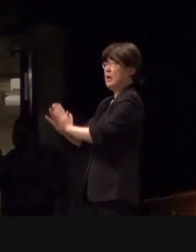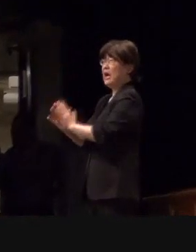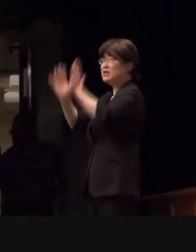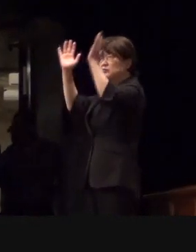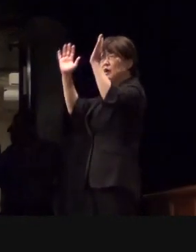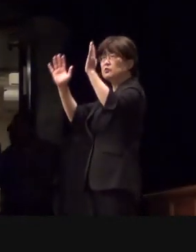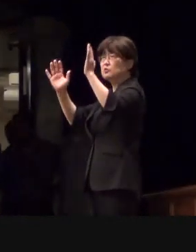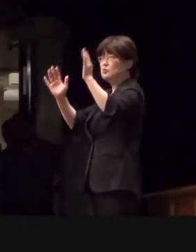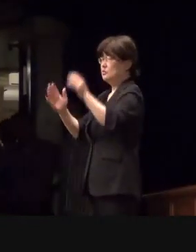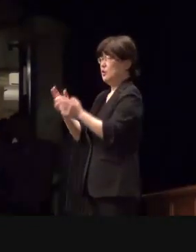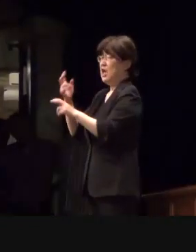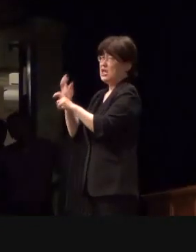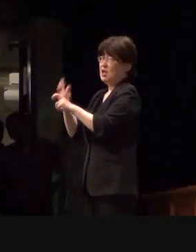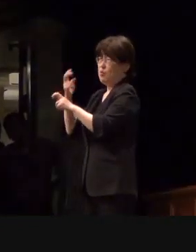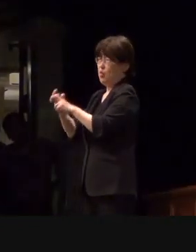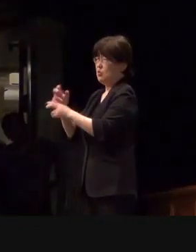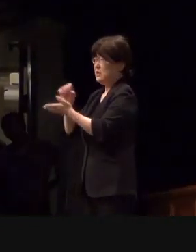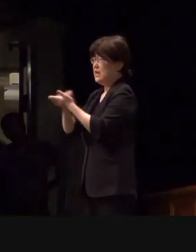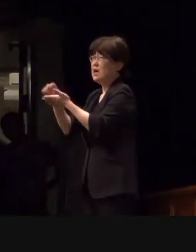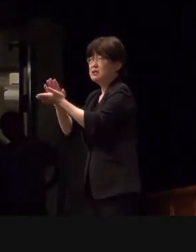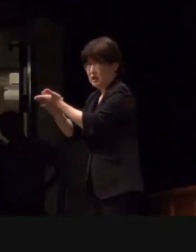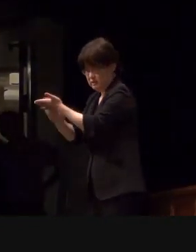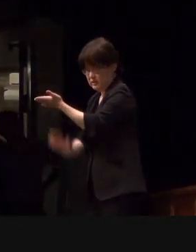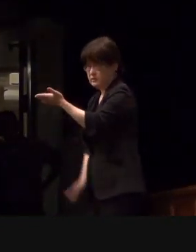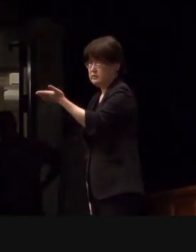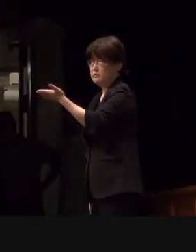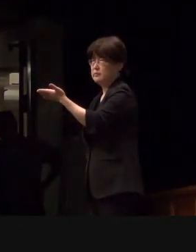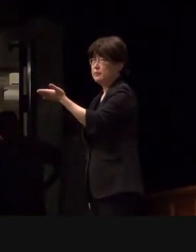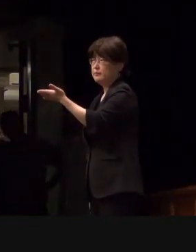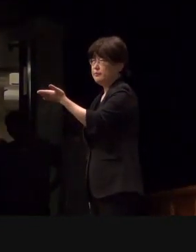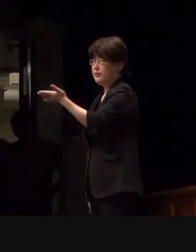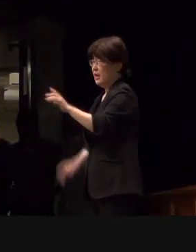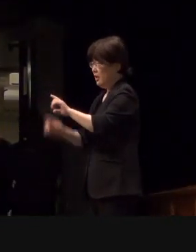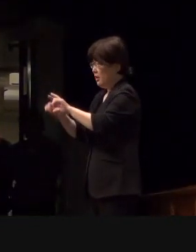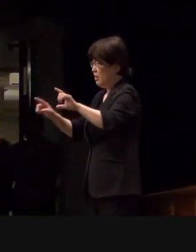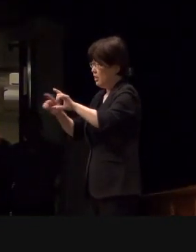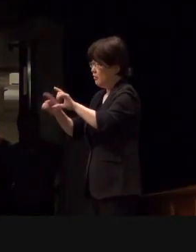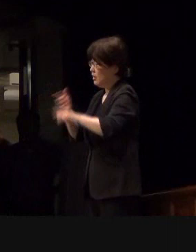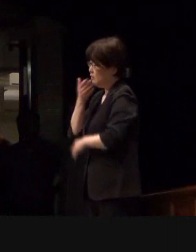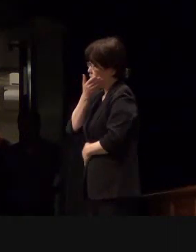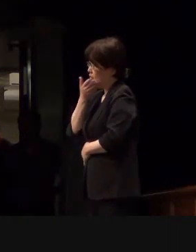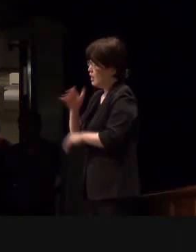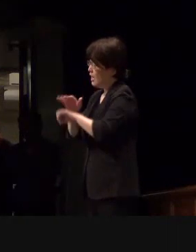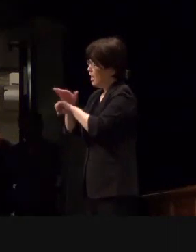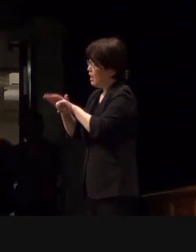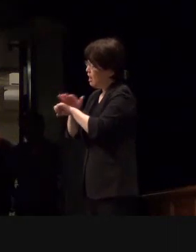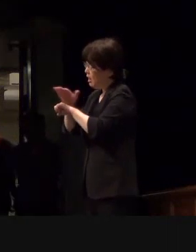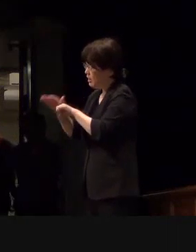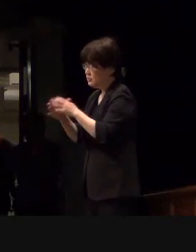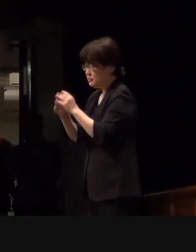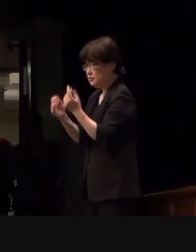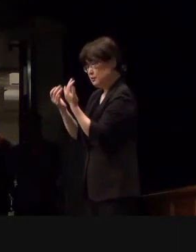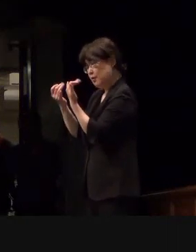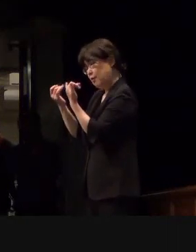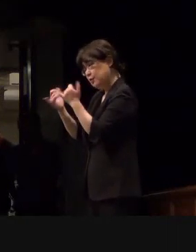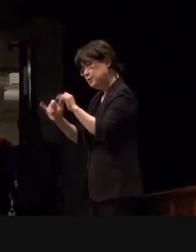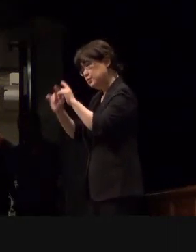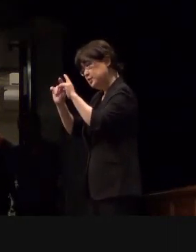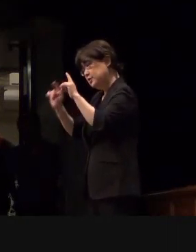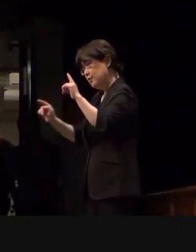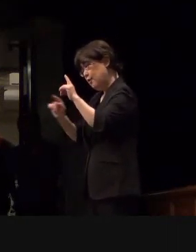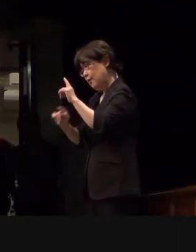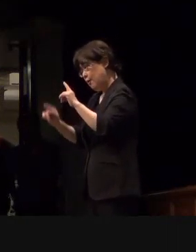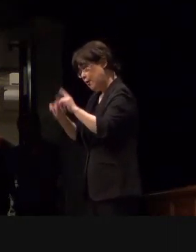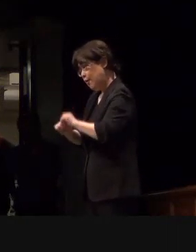というふうに書いてある。そしてこう書いてある。平和を愛する諸国民の公正と真偽に信頼して